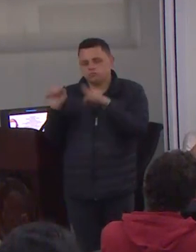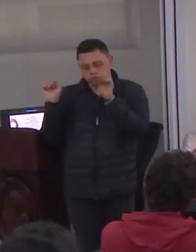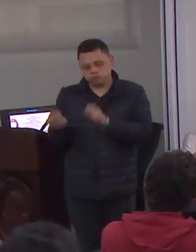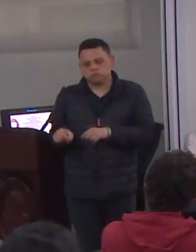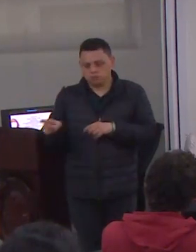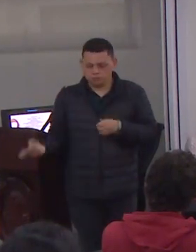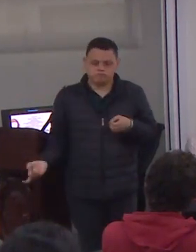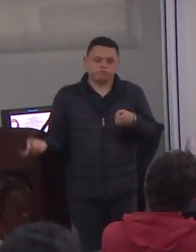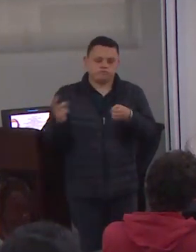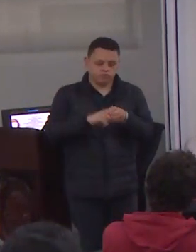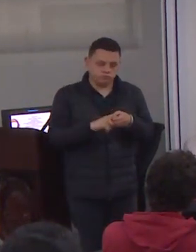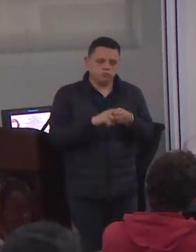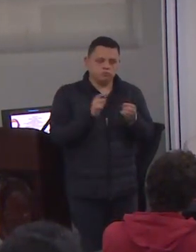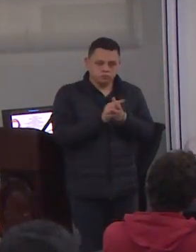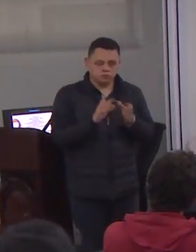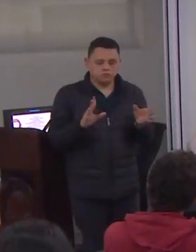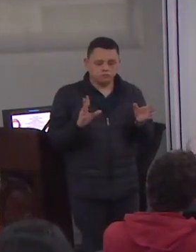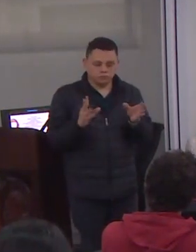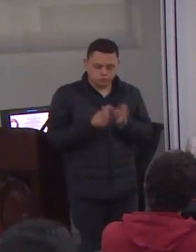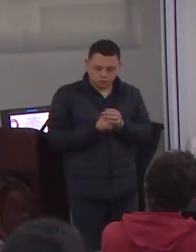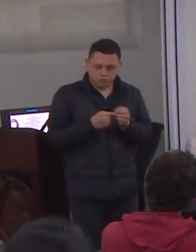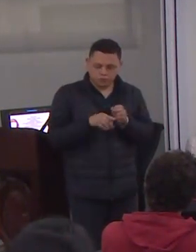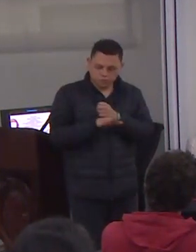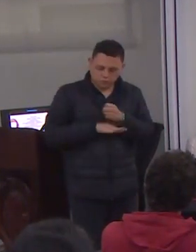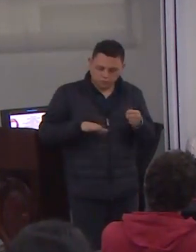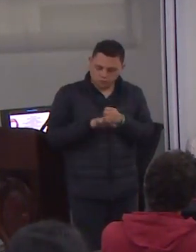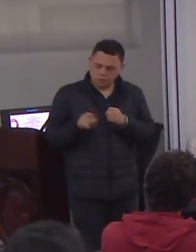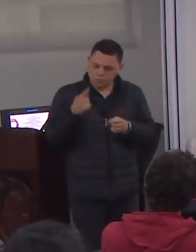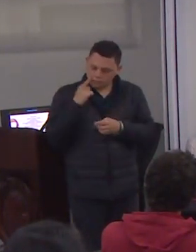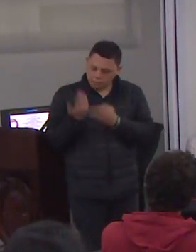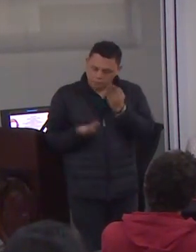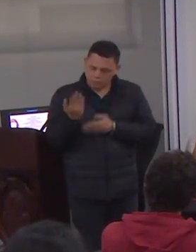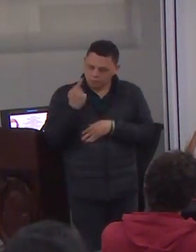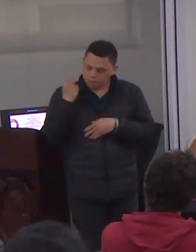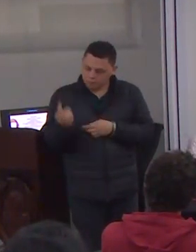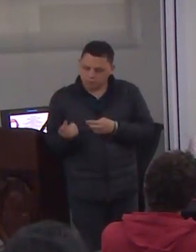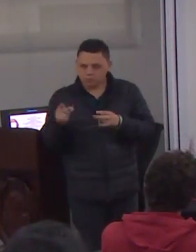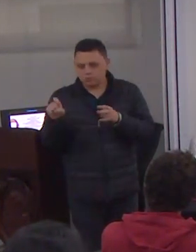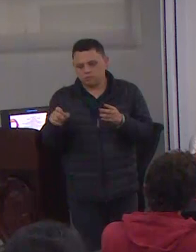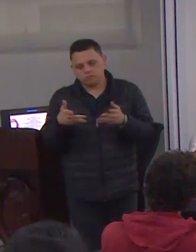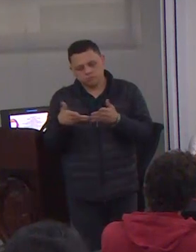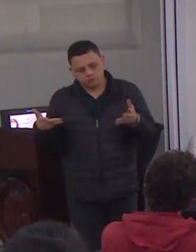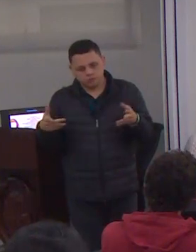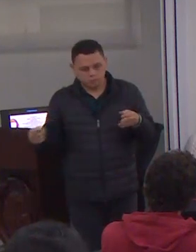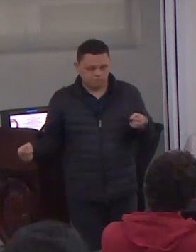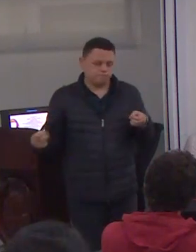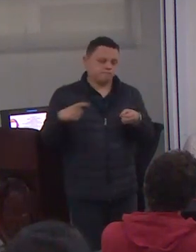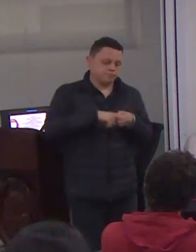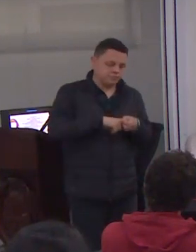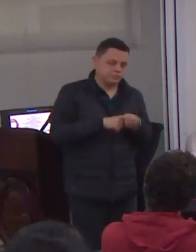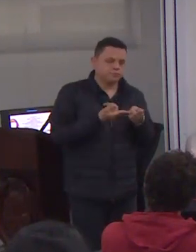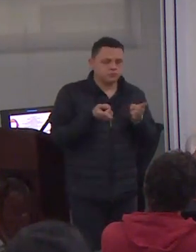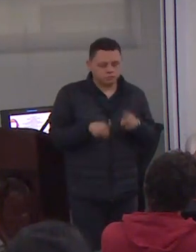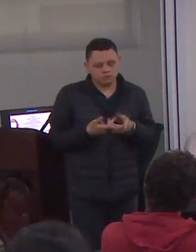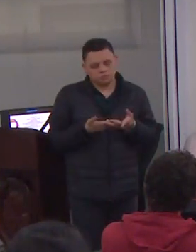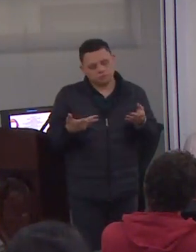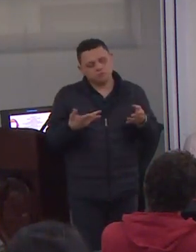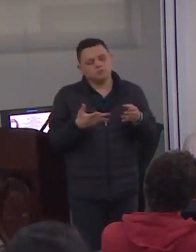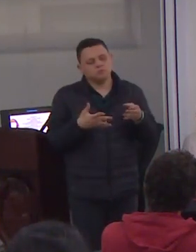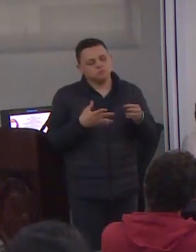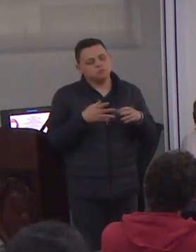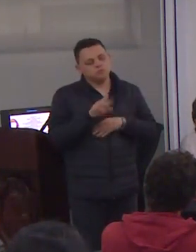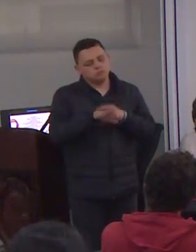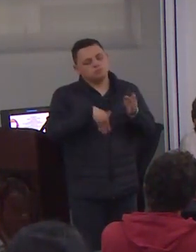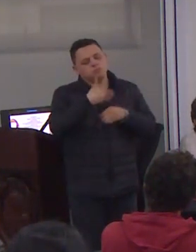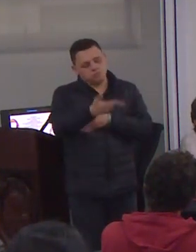este núcleo básico de transición según sus particularidades y necesidades y en un momento dado pueden derivarse también